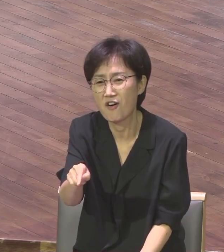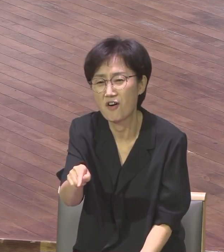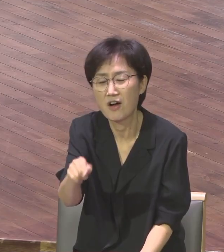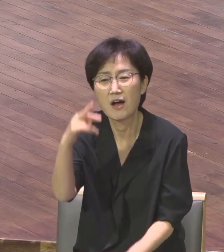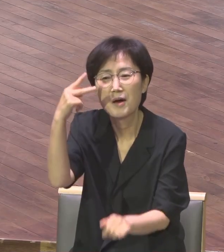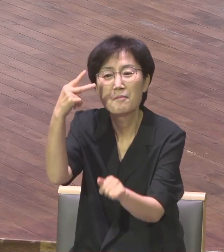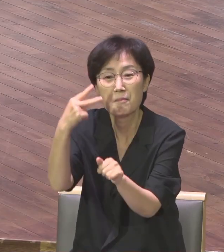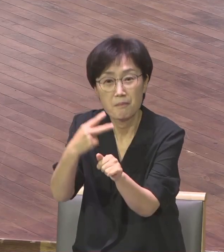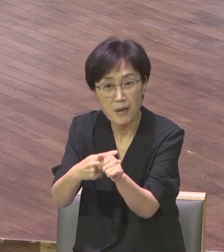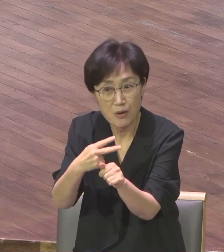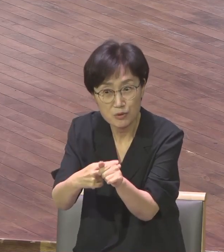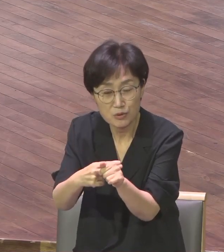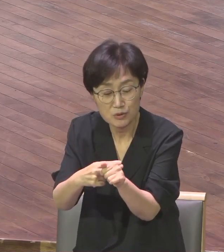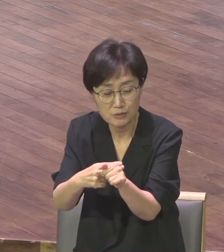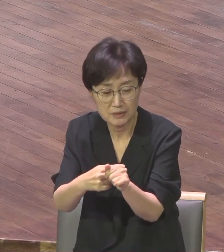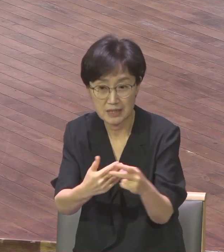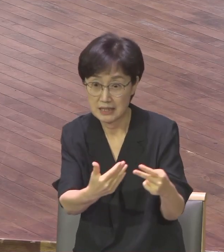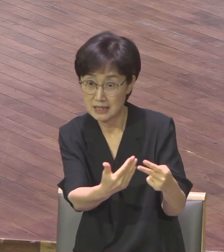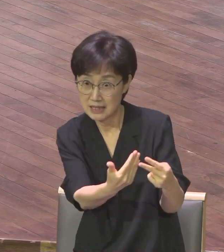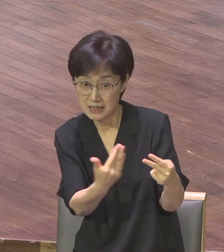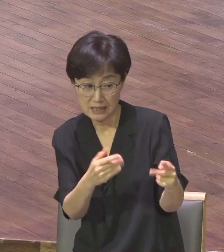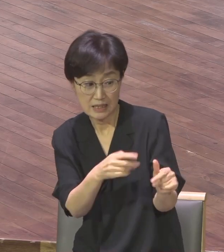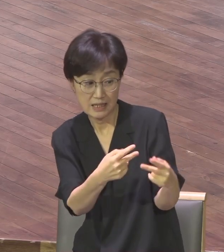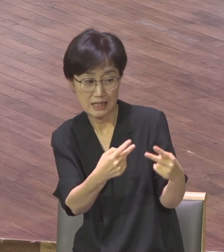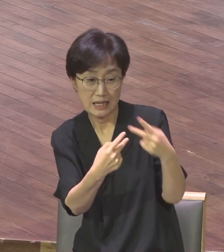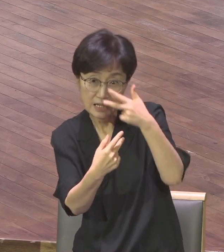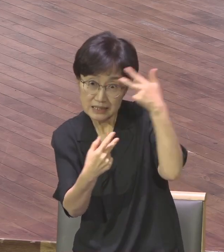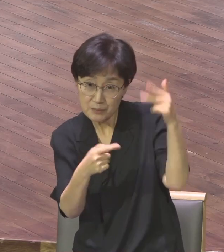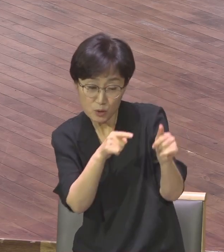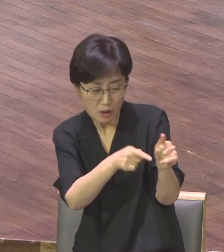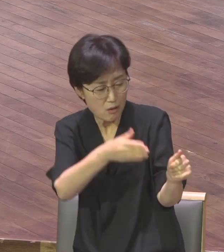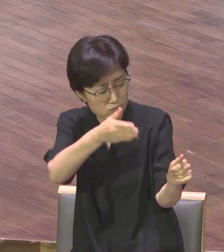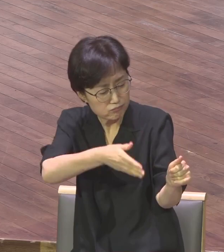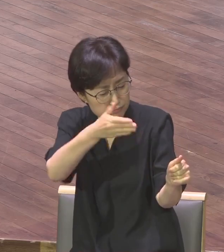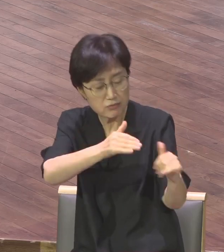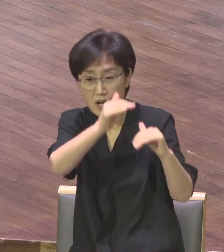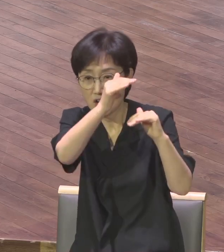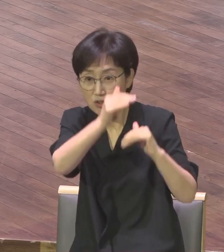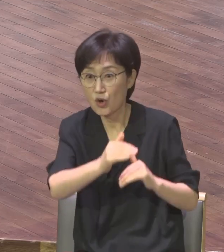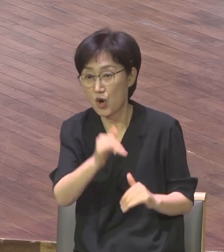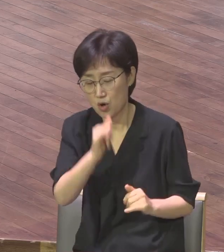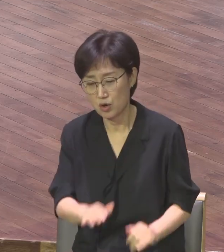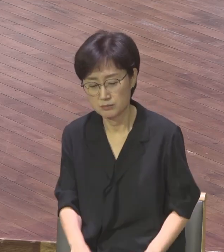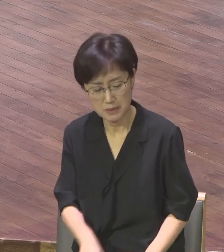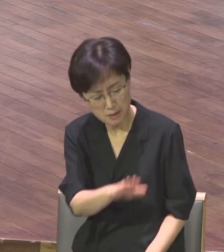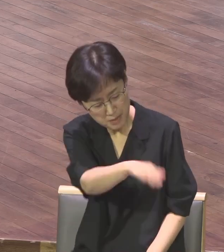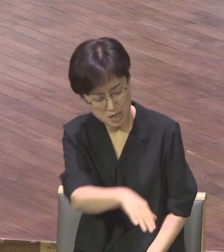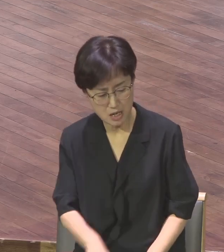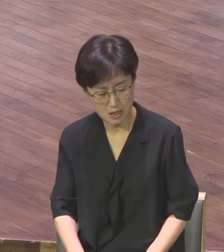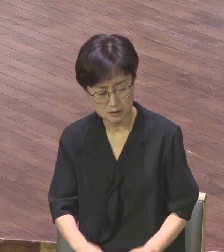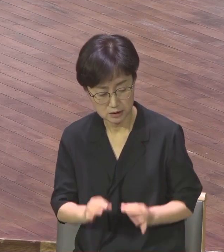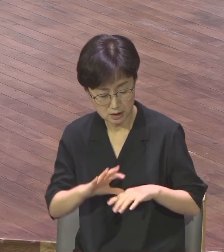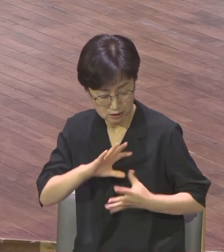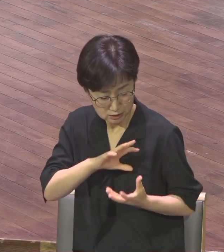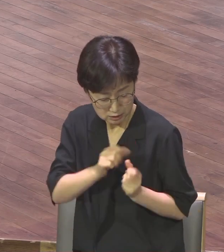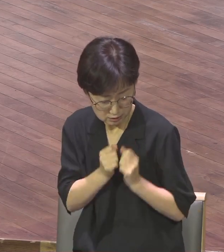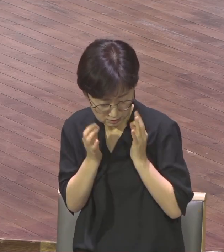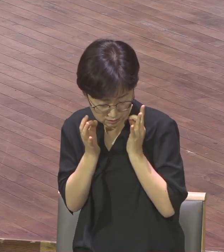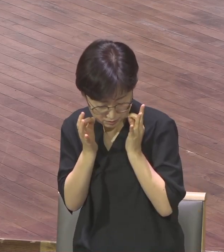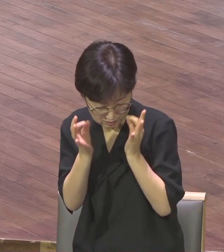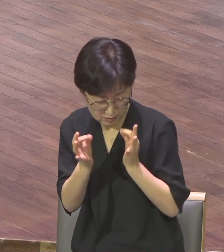사도 바울은 디모데에게 사역의 권면을 그렇게 하면서 온 마음과 온 힘을